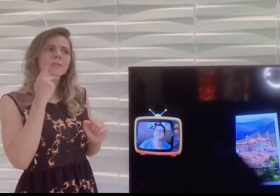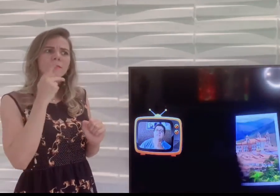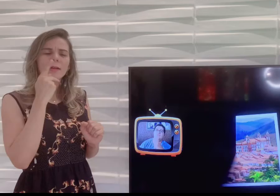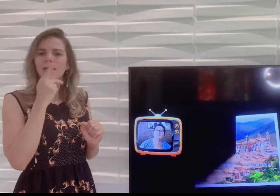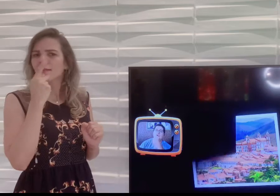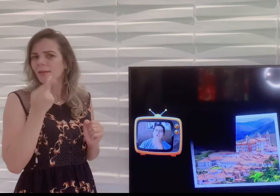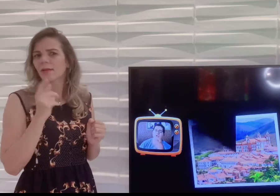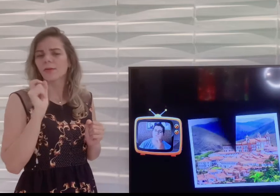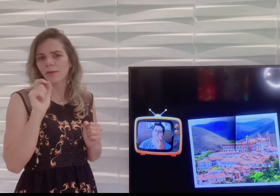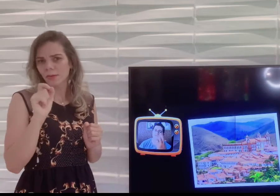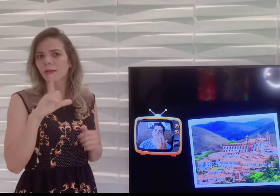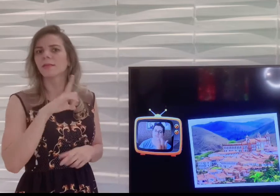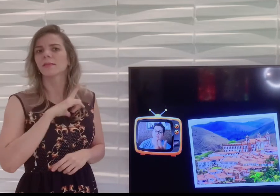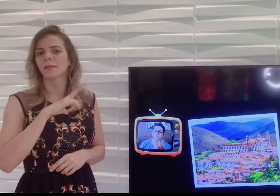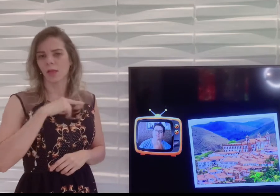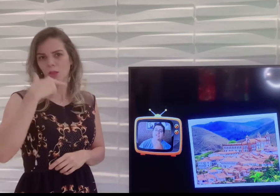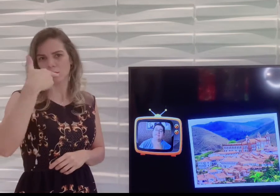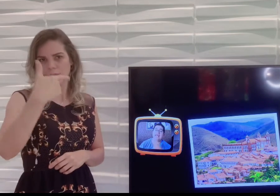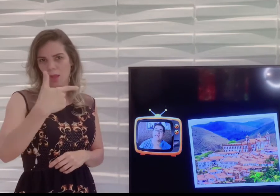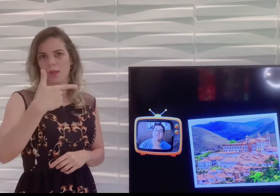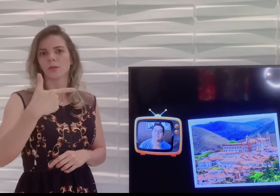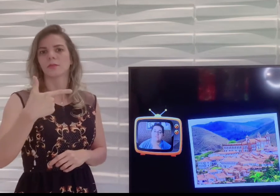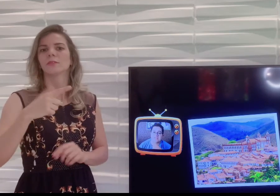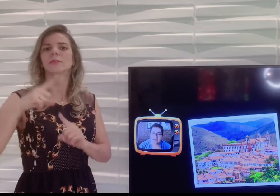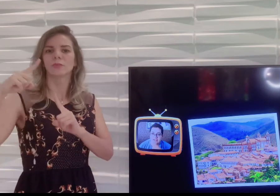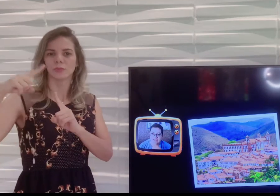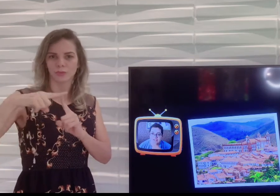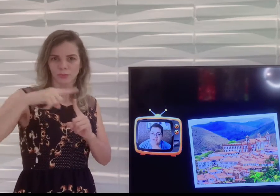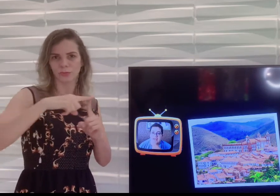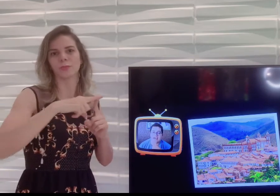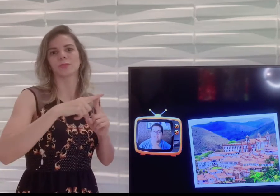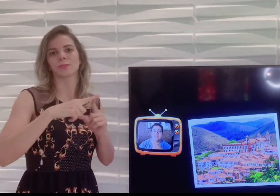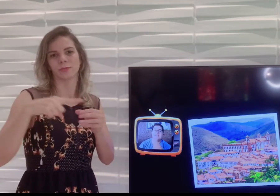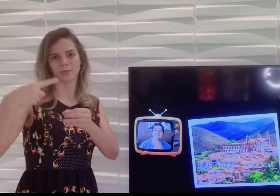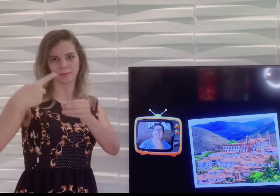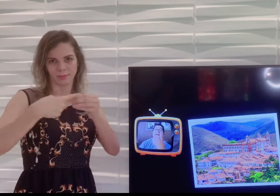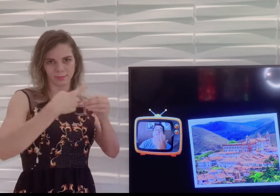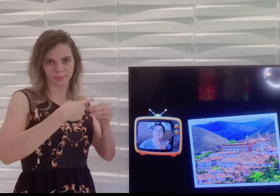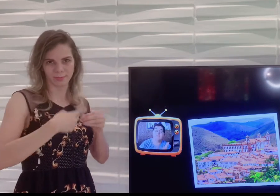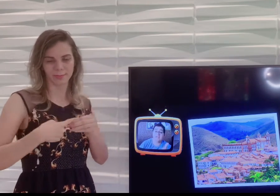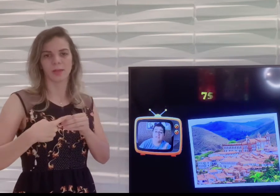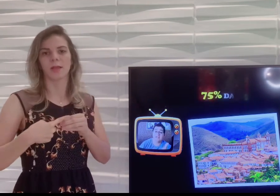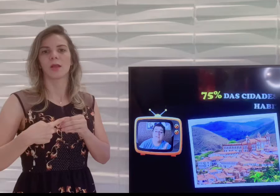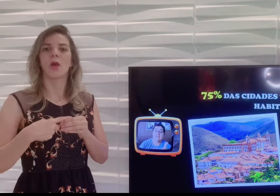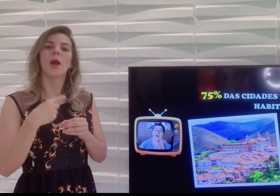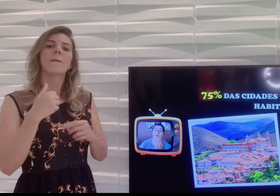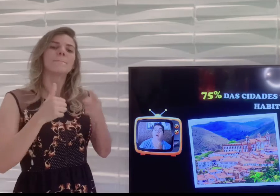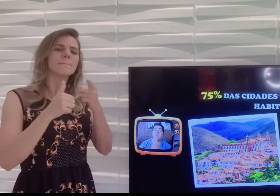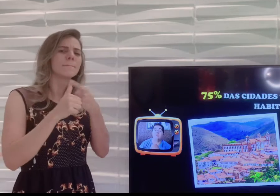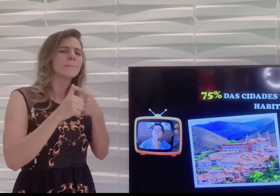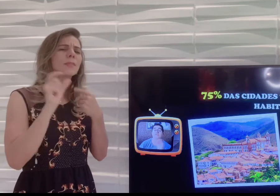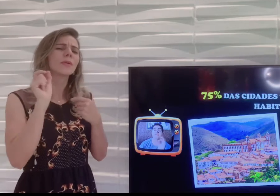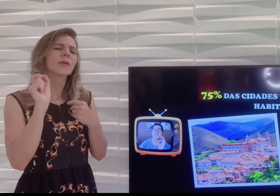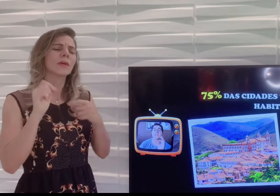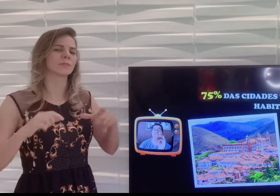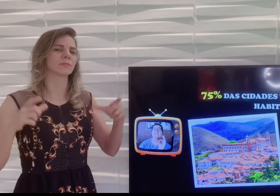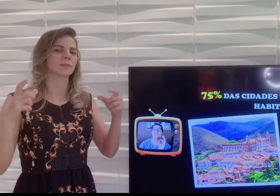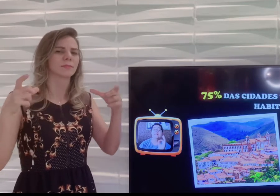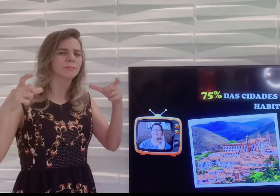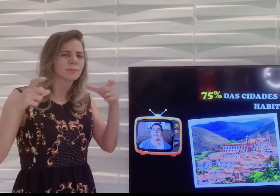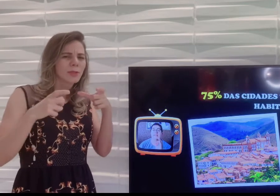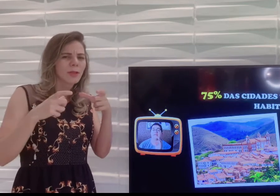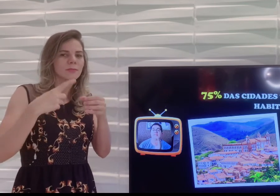basicamente nós temos dois tipos genéricos de cidades. A chamada cidade pequena, da qual hoje são cerca